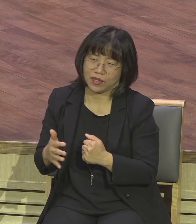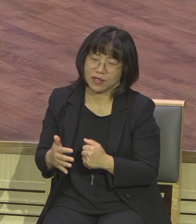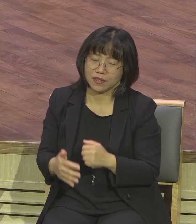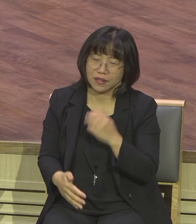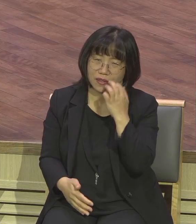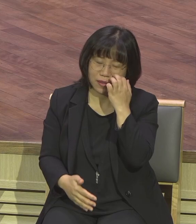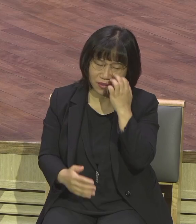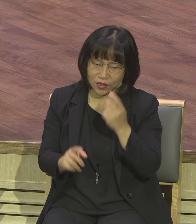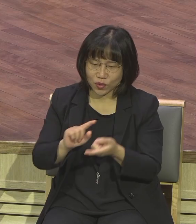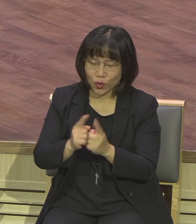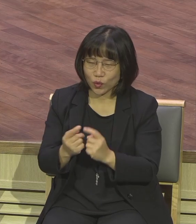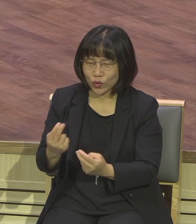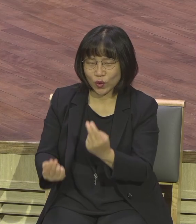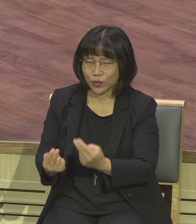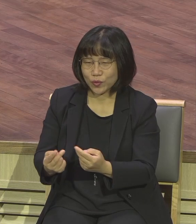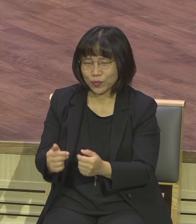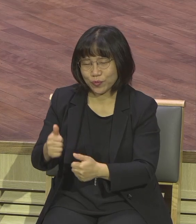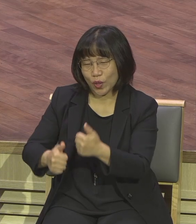그 기질이요.